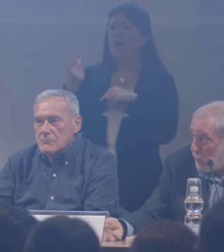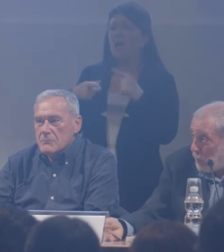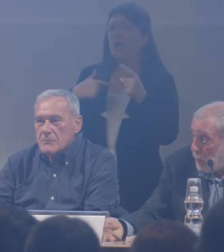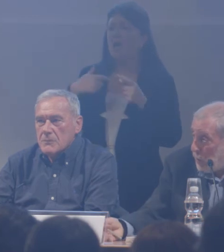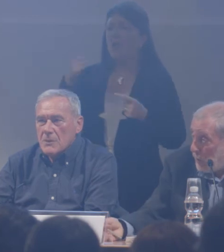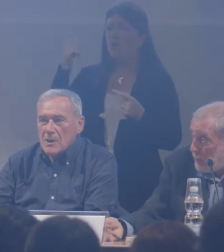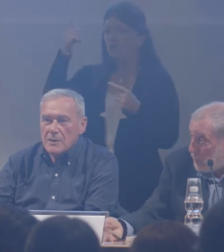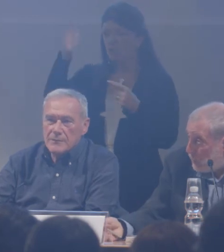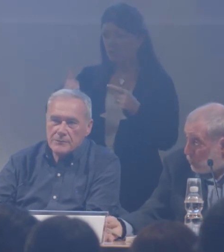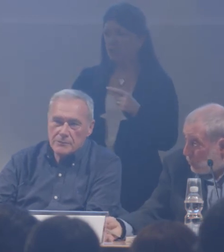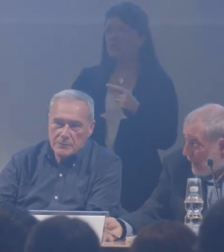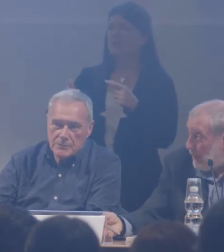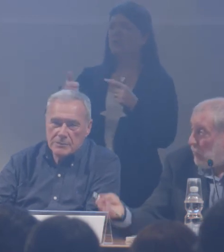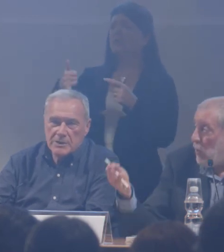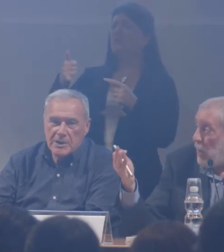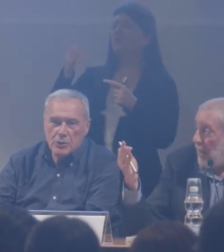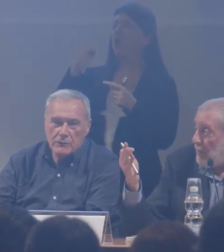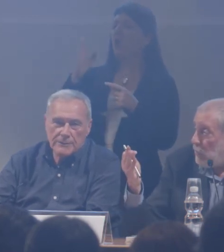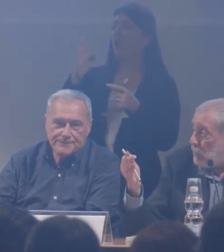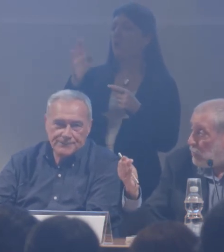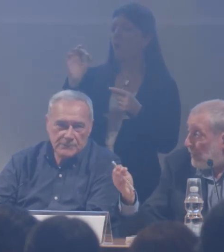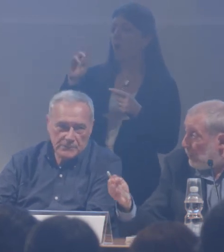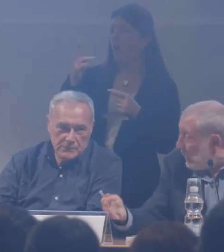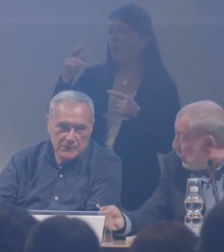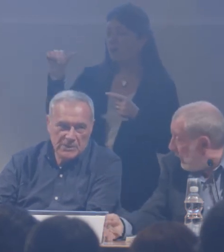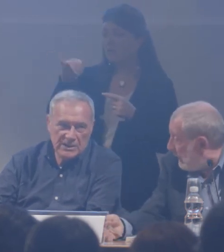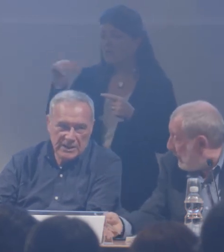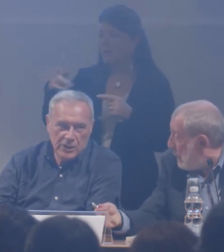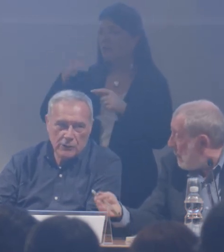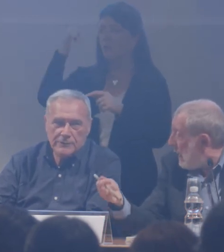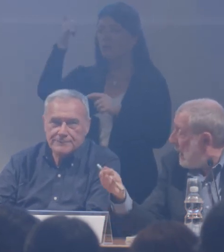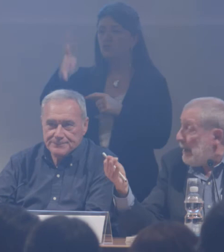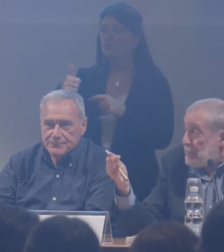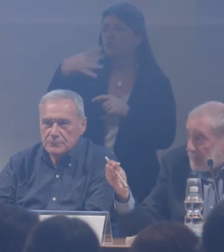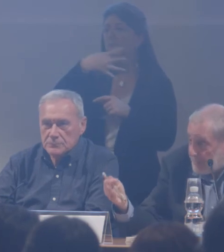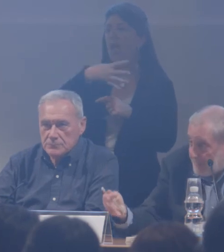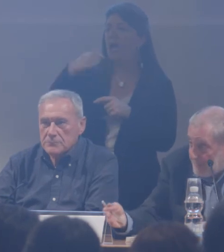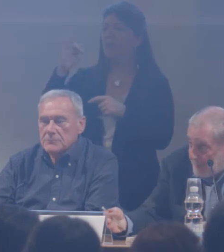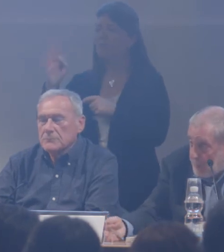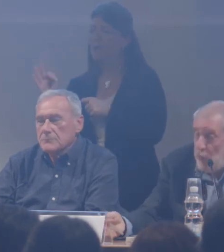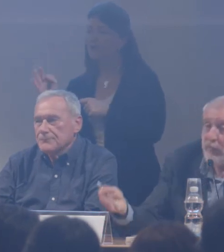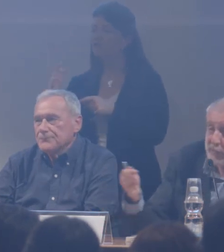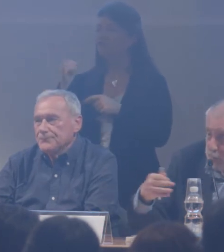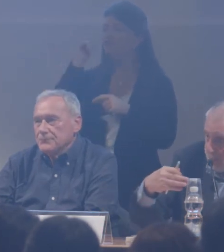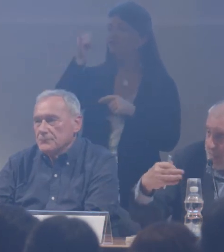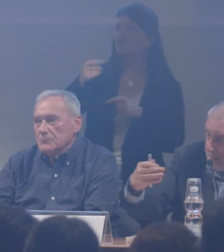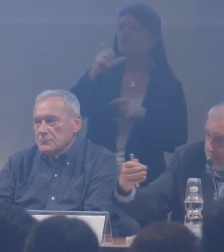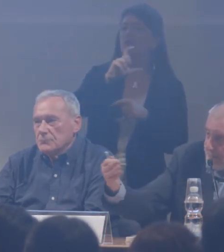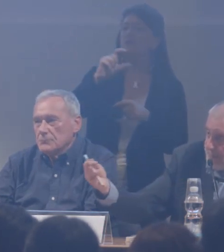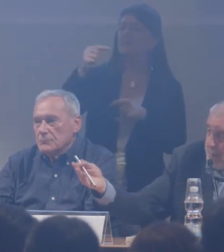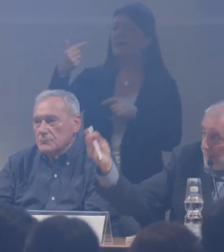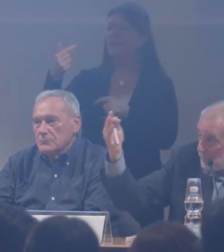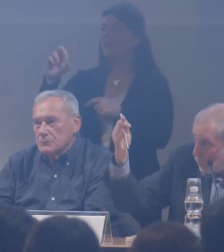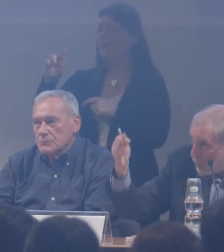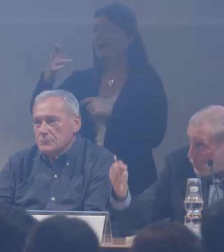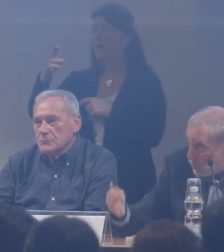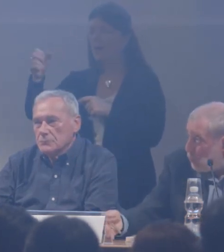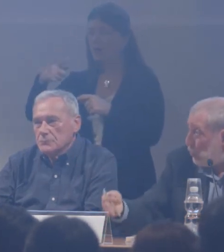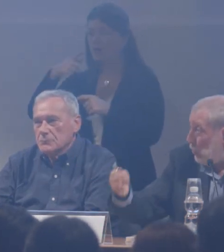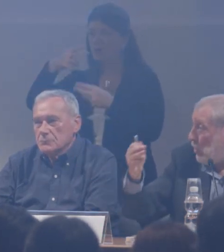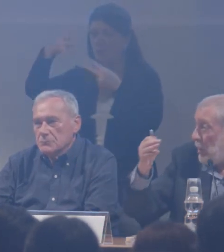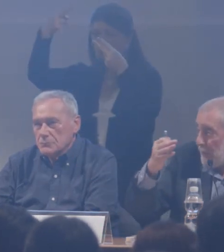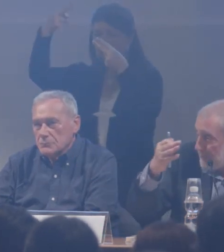ucciso Boris Giuliano, avevano ucciso Mario Francese, Cesare Terranova, insomma la lista, il